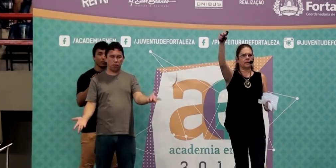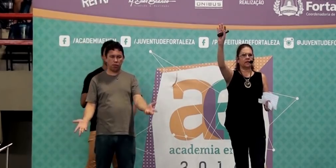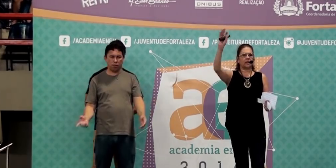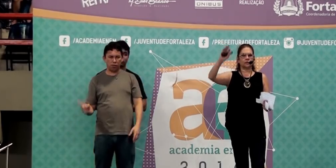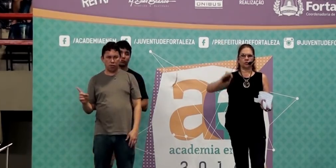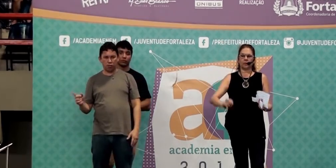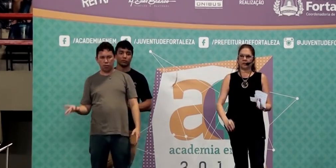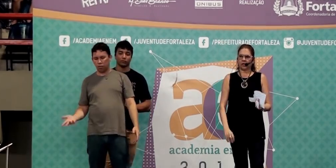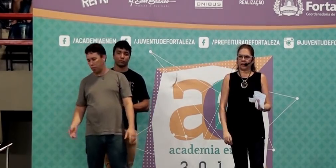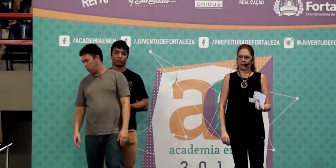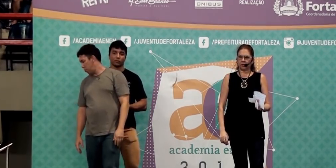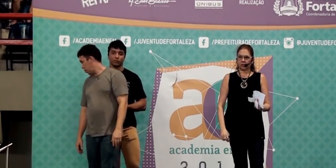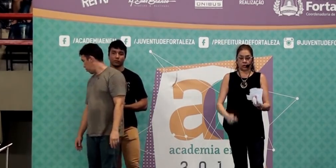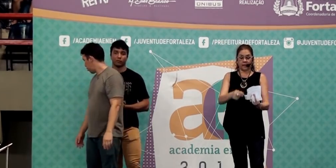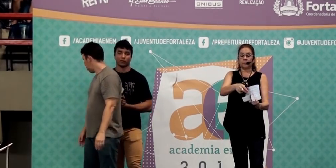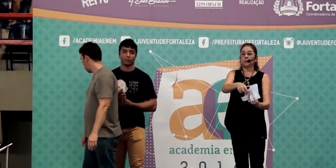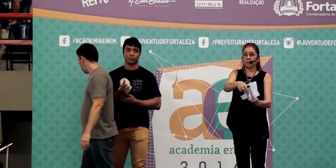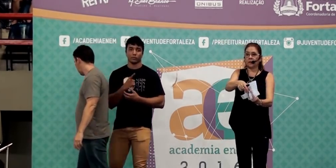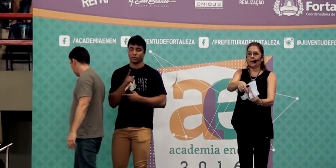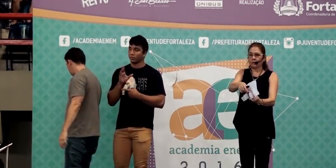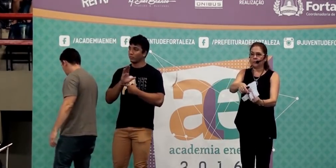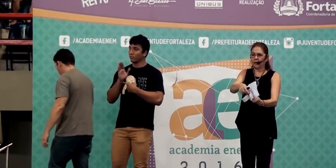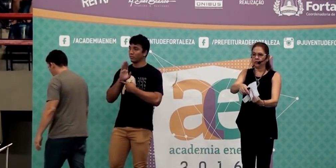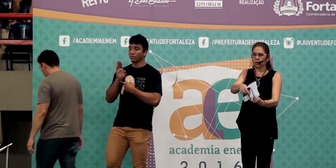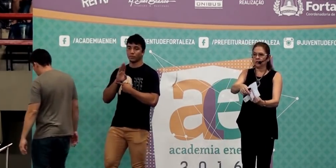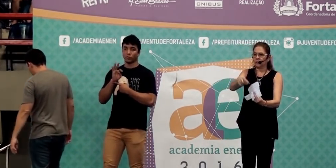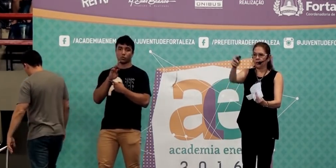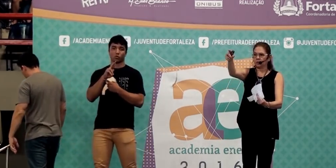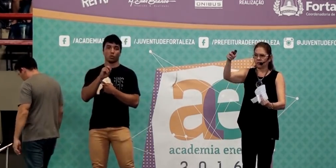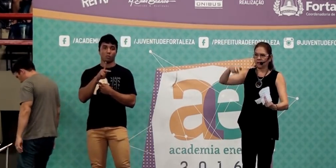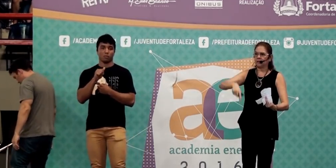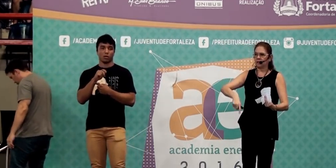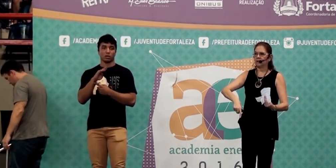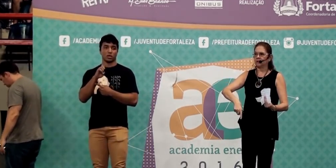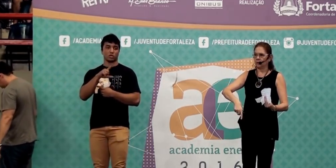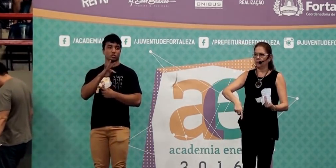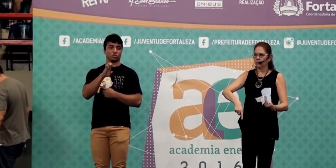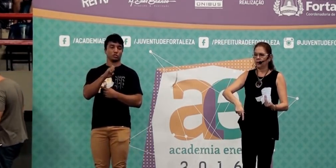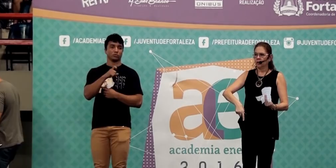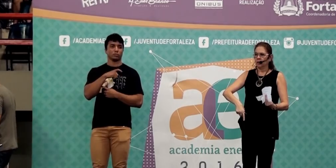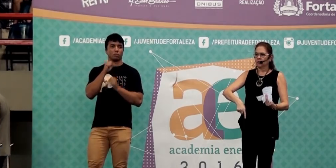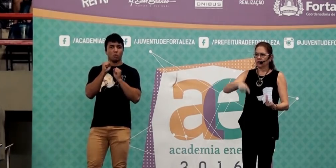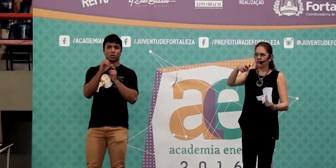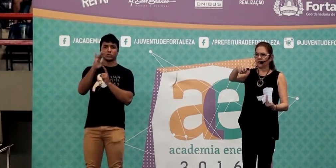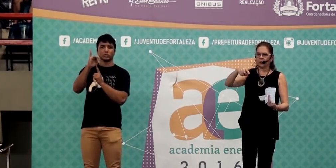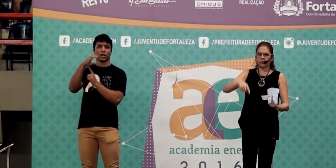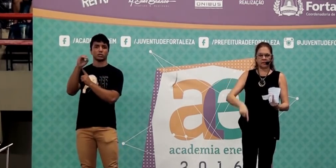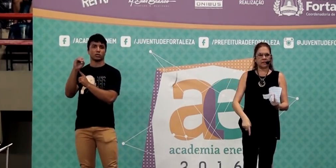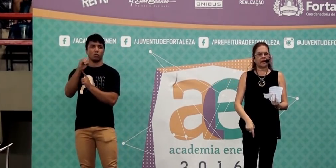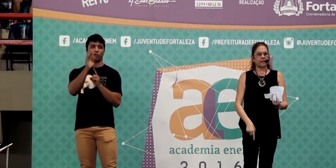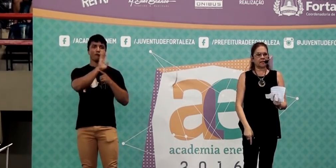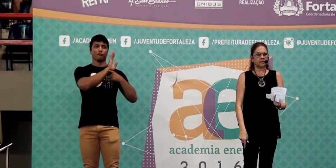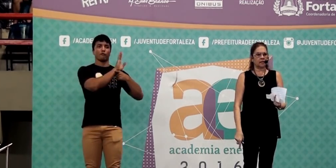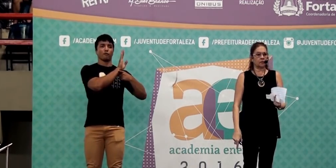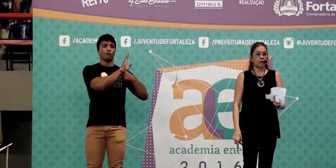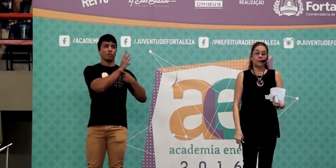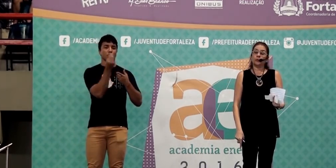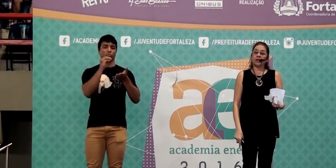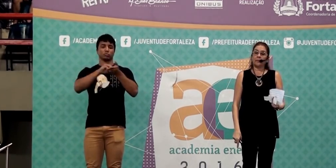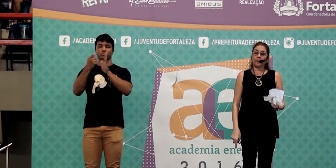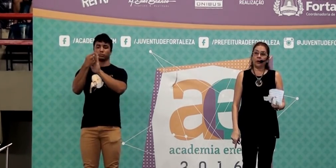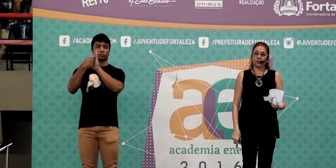Capitão Nascimento é lá do Tropa de Elite. Eu estou respondendo porque o aluno perguntou se pode usar citação de filmes na